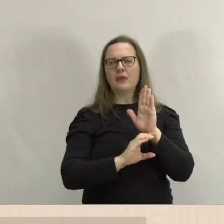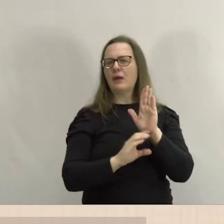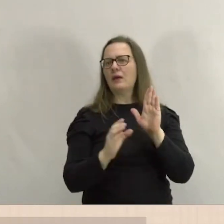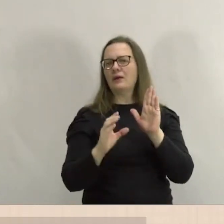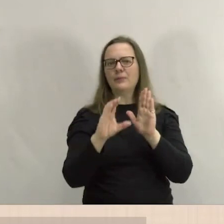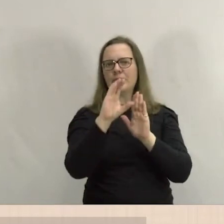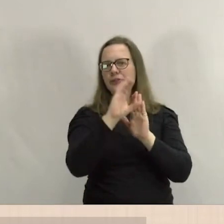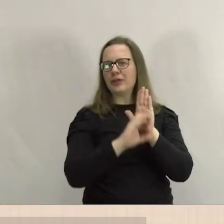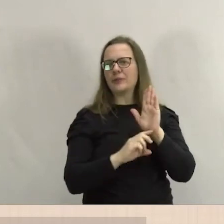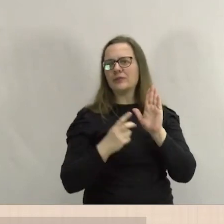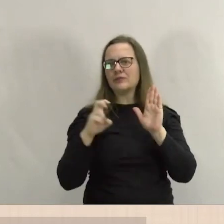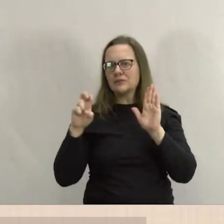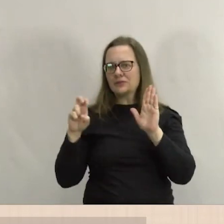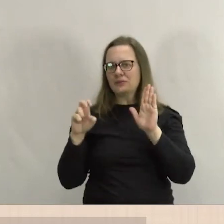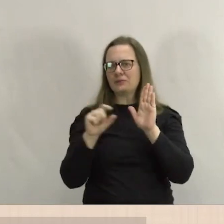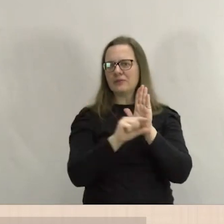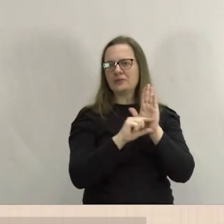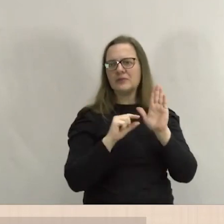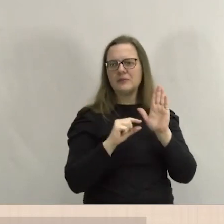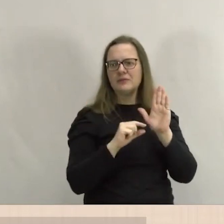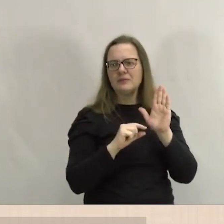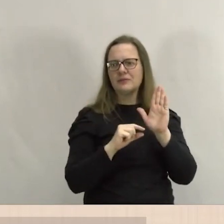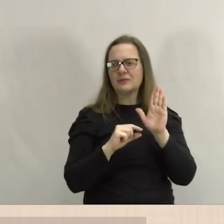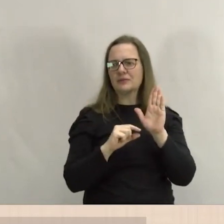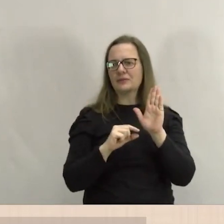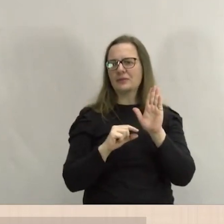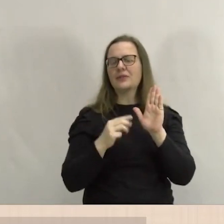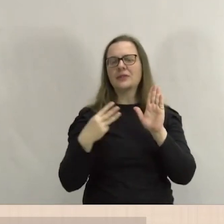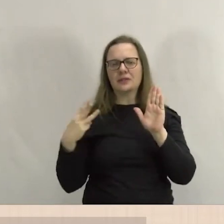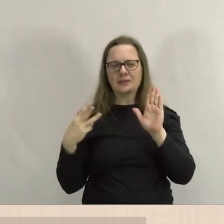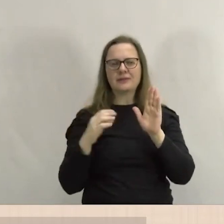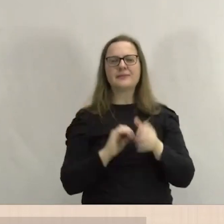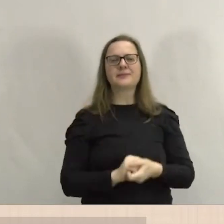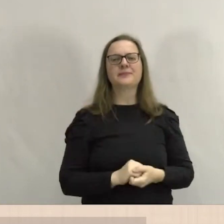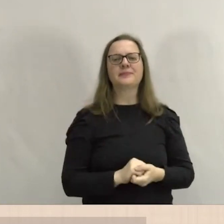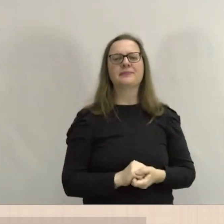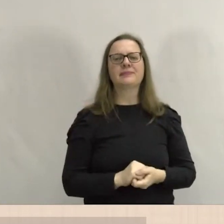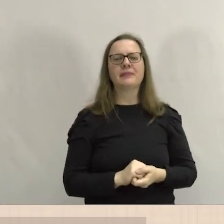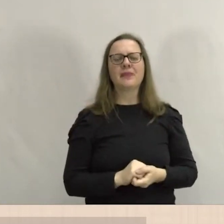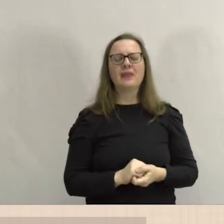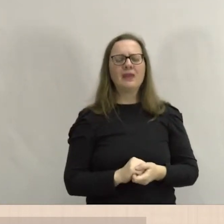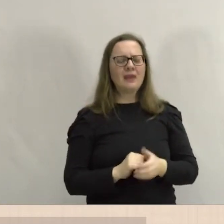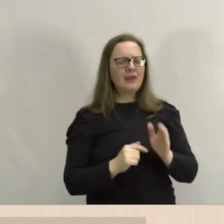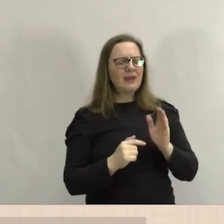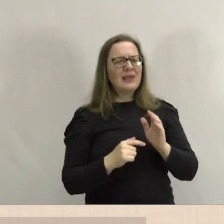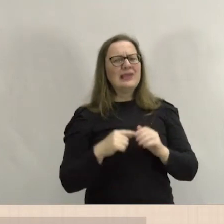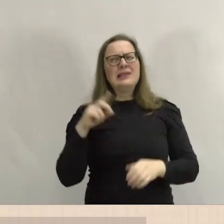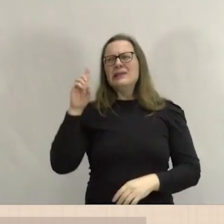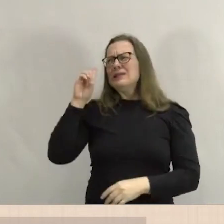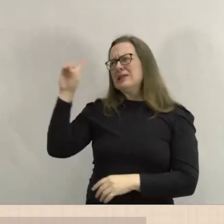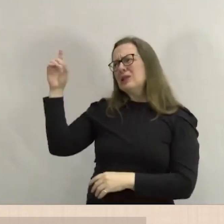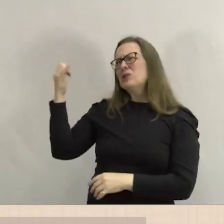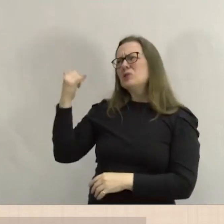Porque a mensagem que ouvistes desde o princípio é esta: que nos amemos uns aos outros.